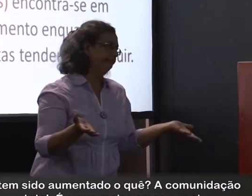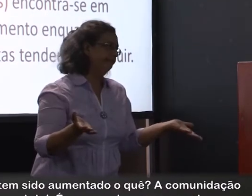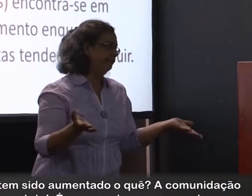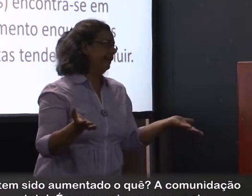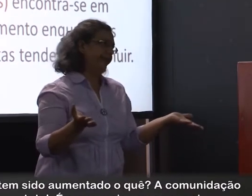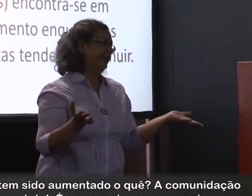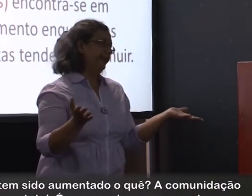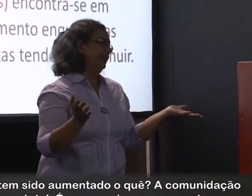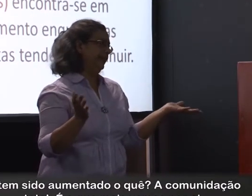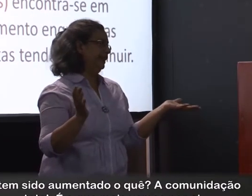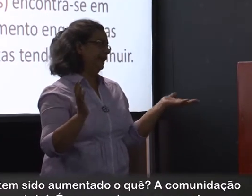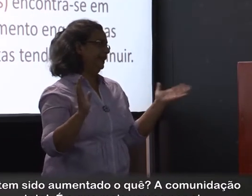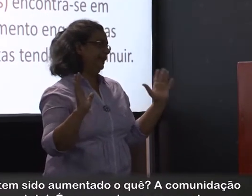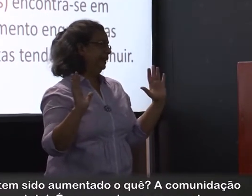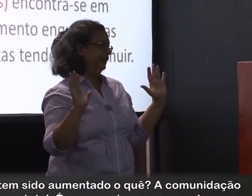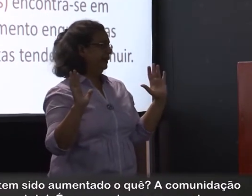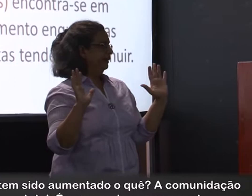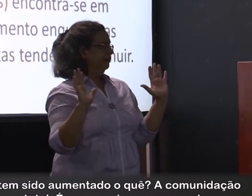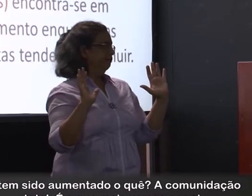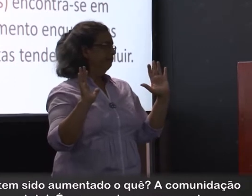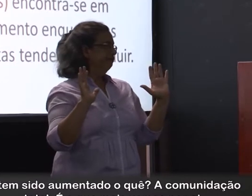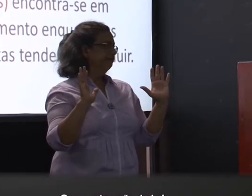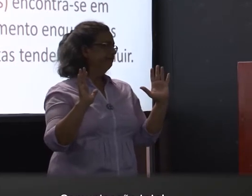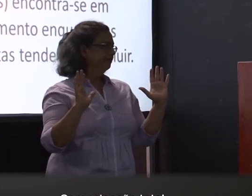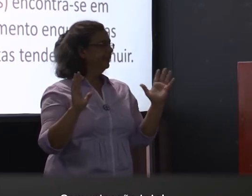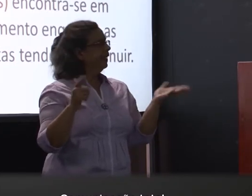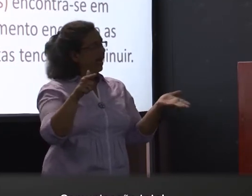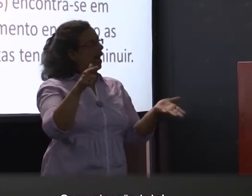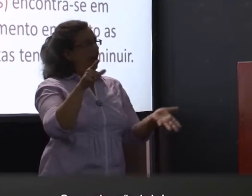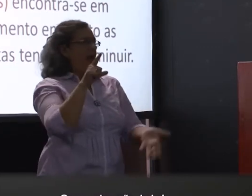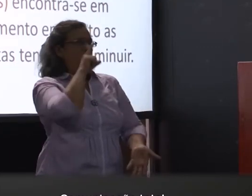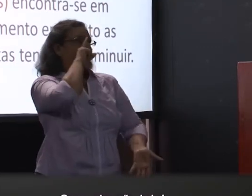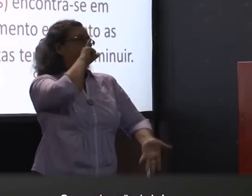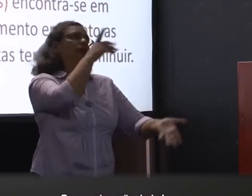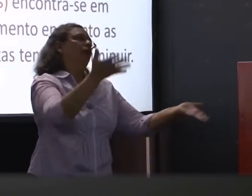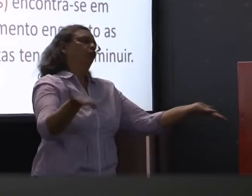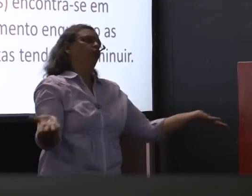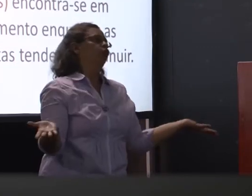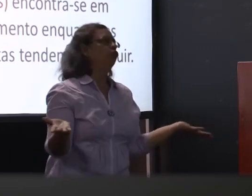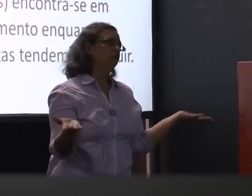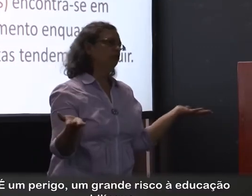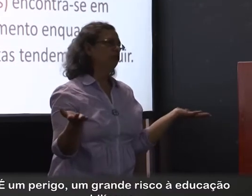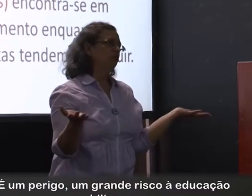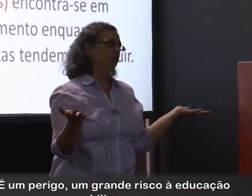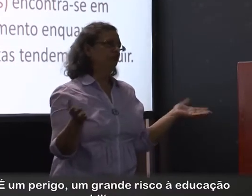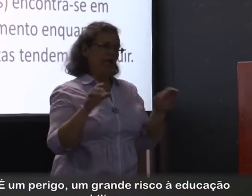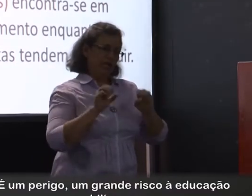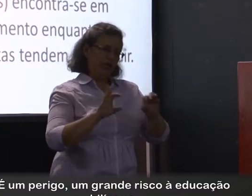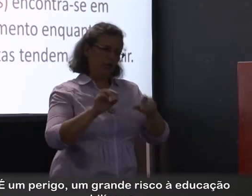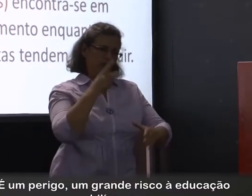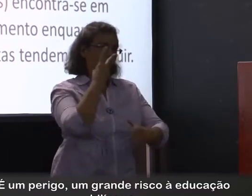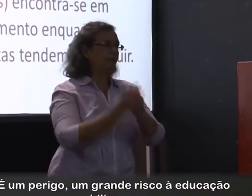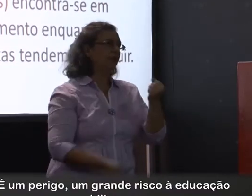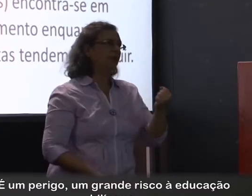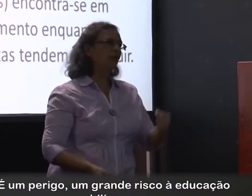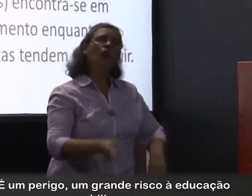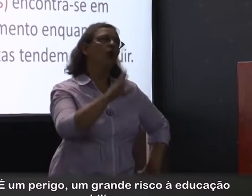A comunicação total. É o que a gente mais vê por aí. Comunicação total. É um perigo. É um grande risco ainda. E a